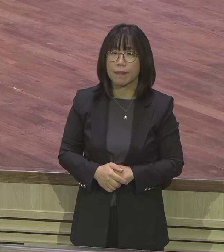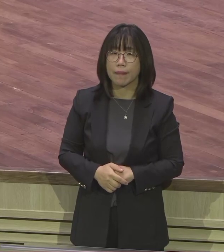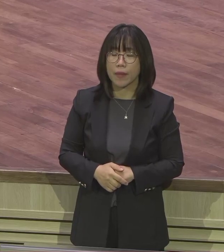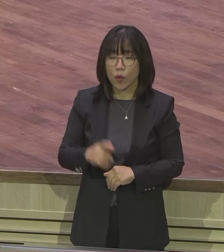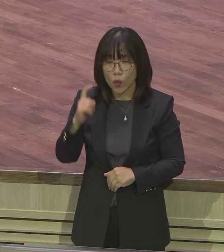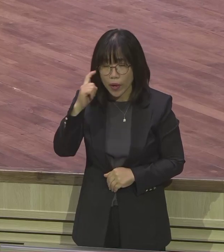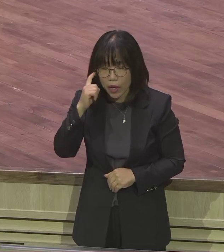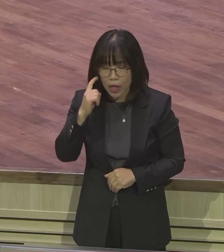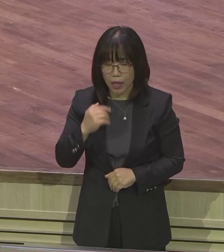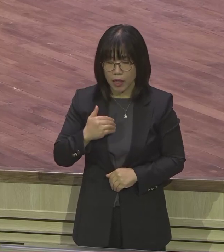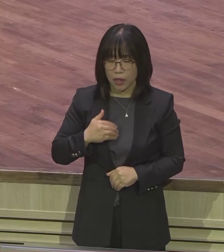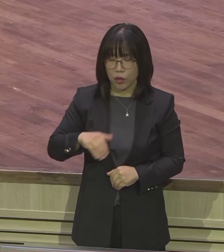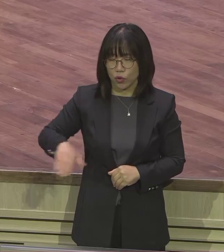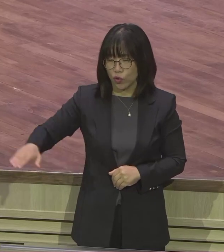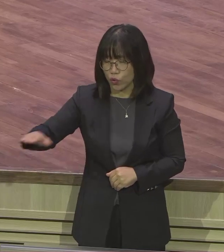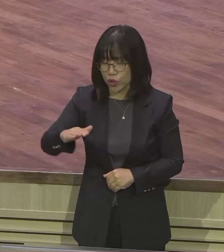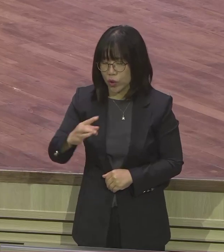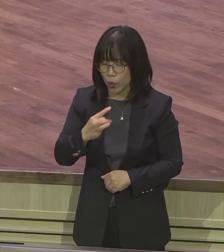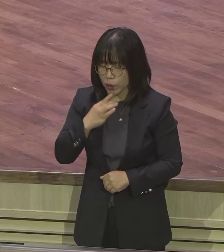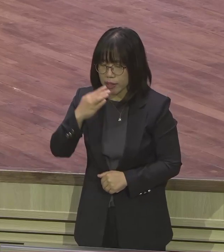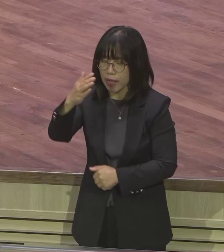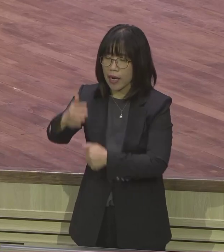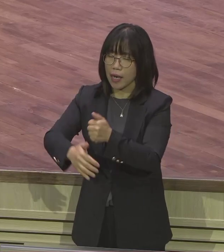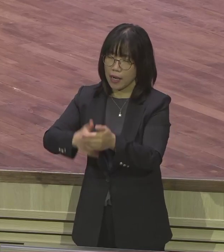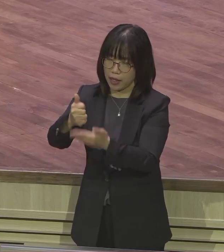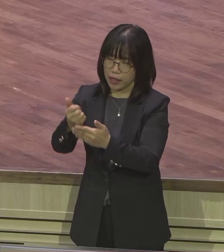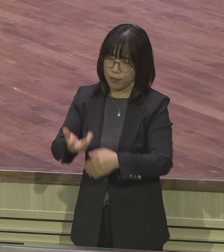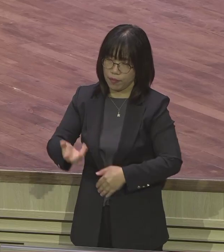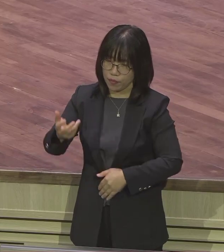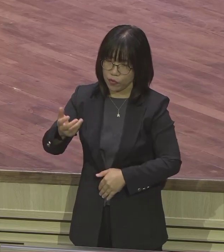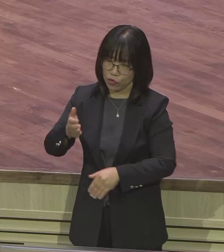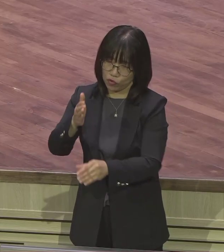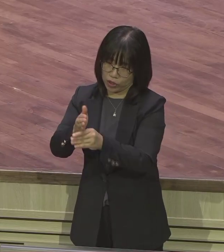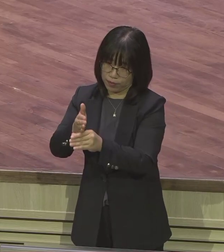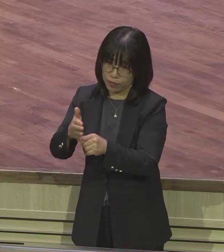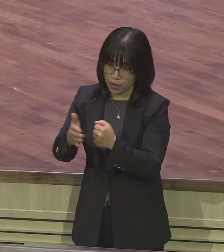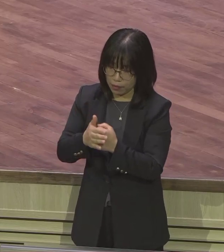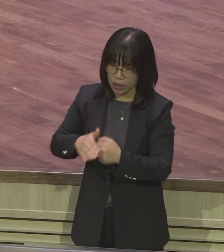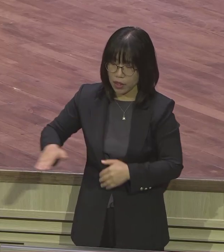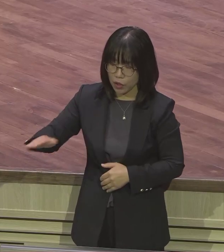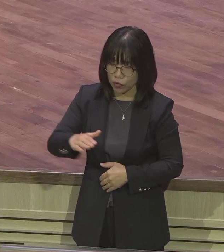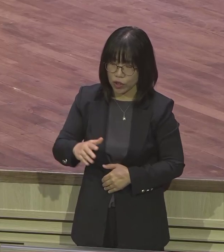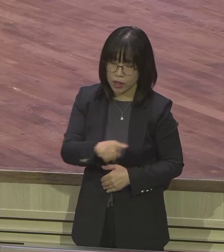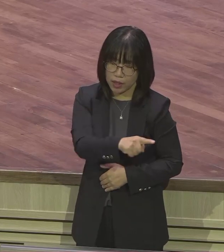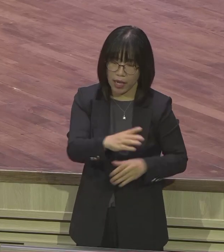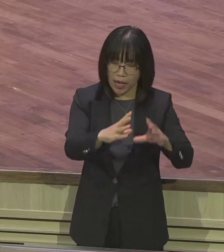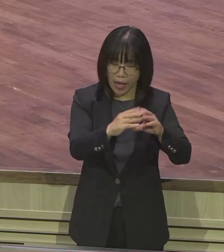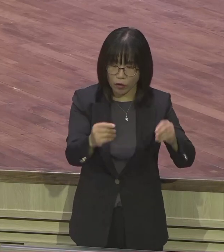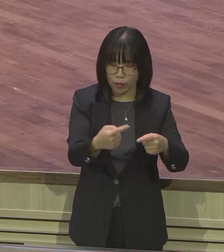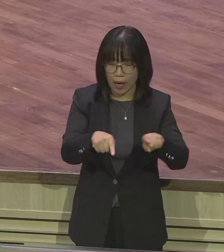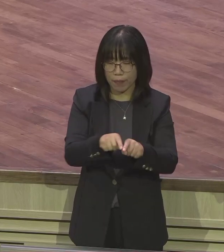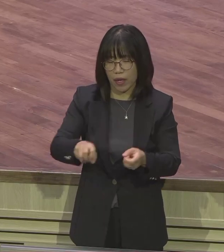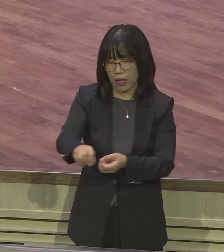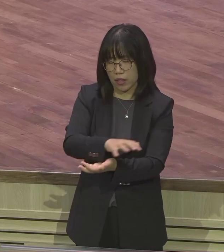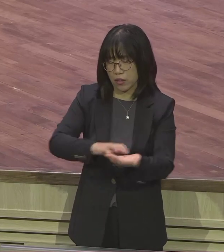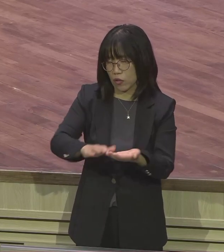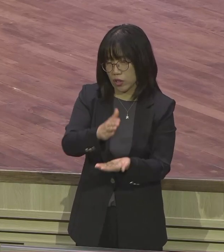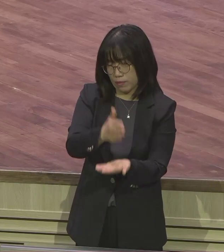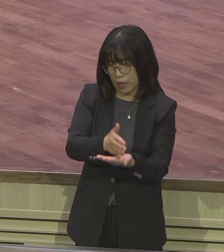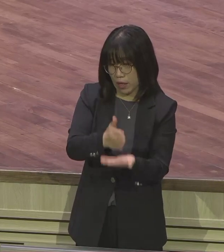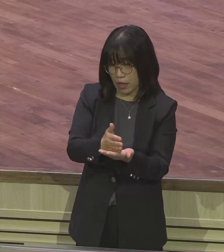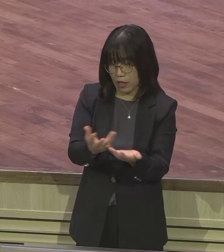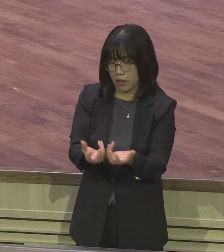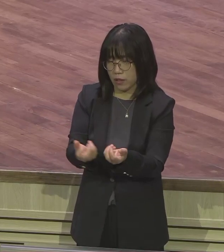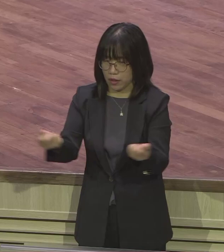오직 하나님 중심, 오직 언약 중심이었어요. 자, 외적으로는요 고센 땅이